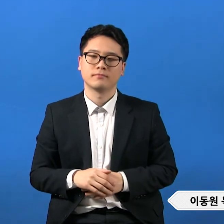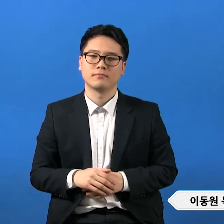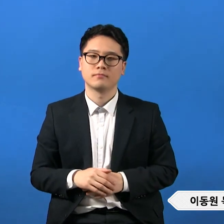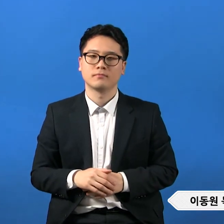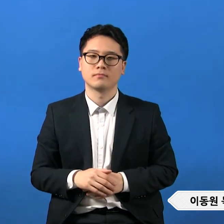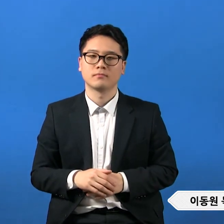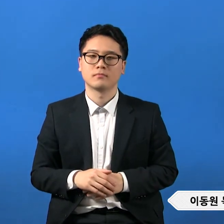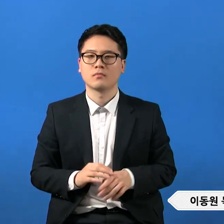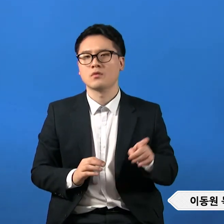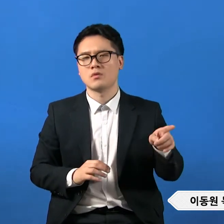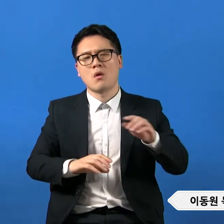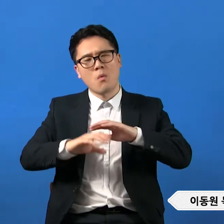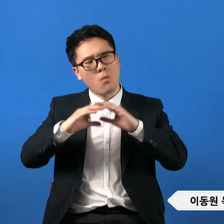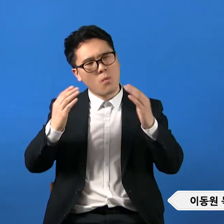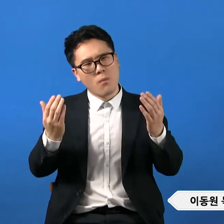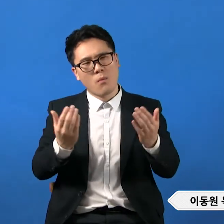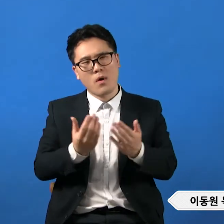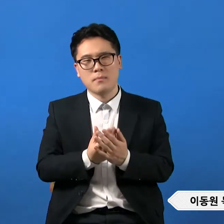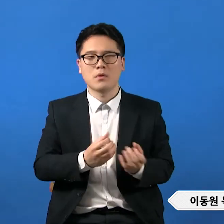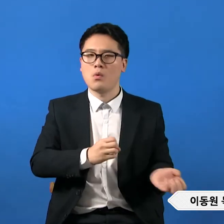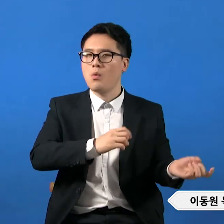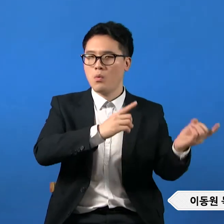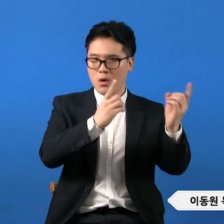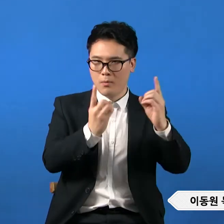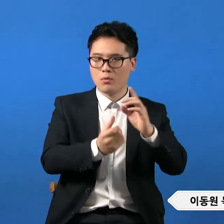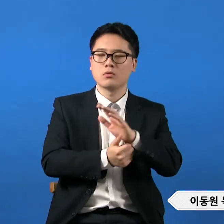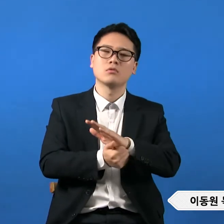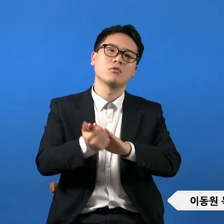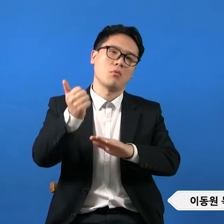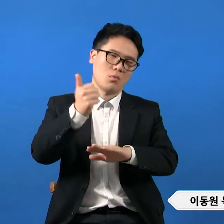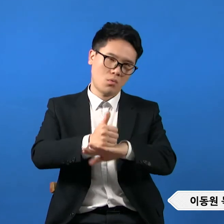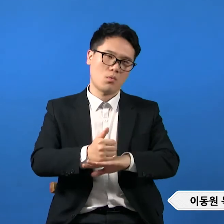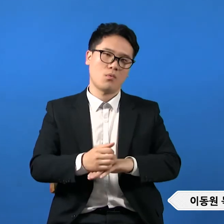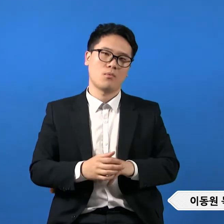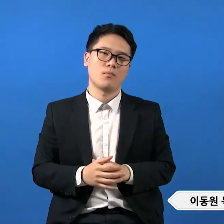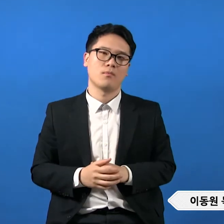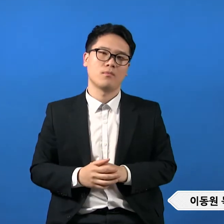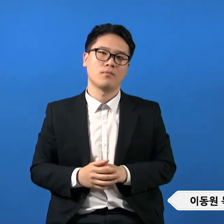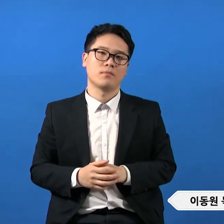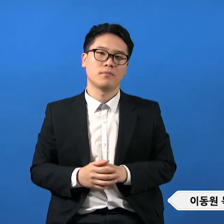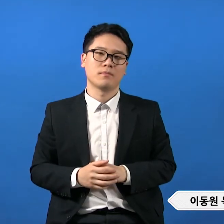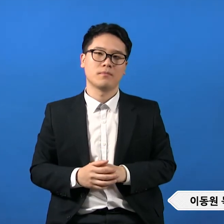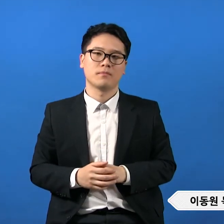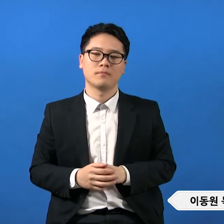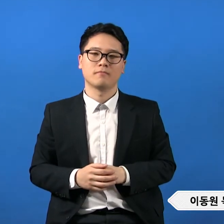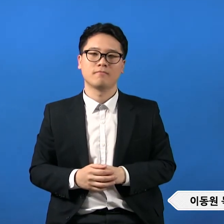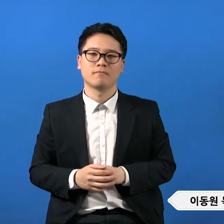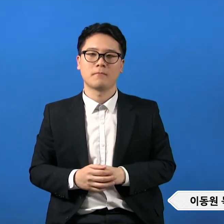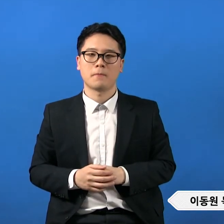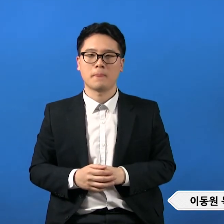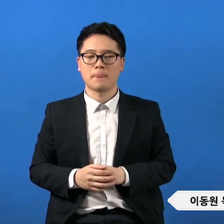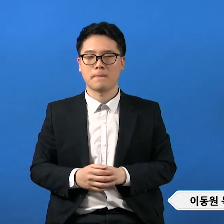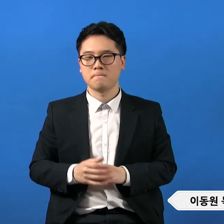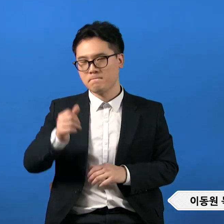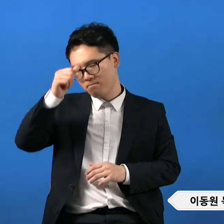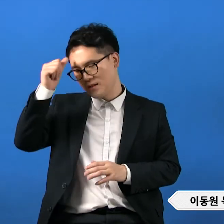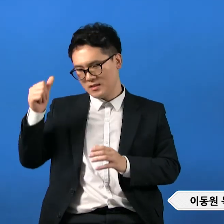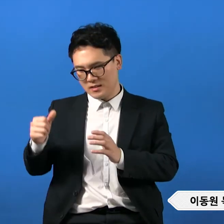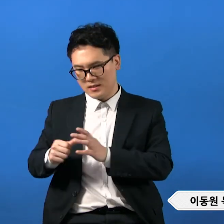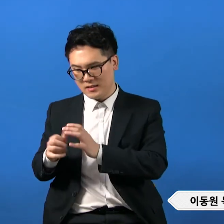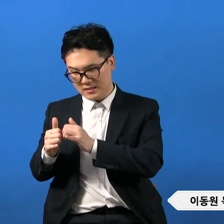그렇습니다. 이것은 거의 완벽한 회복의 성공이었습니다. 사람들이 한 일입니다. 인생들이 한